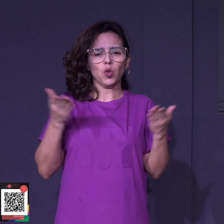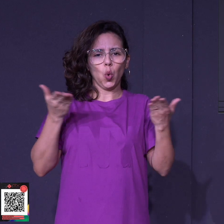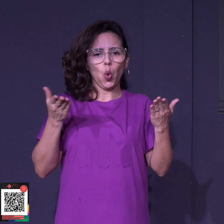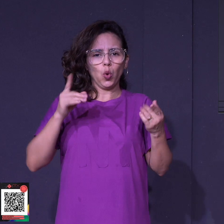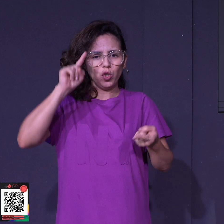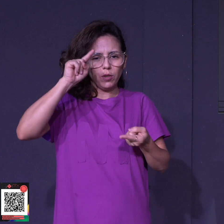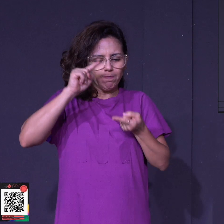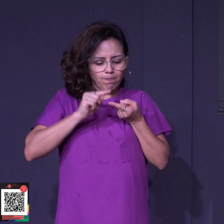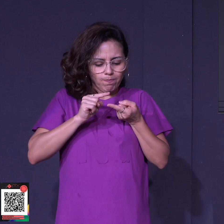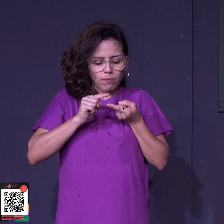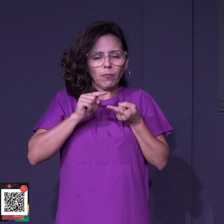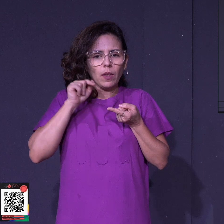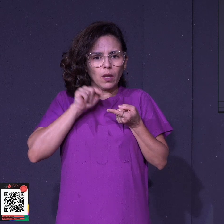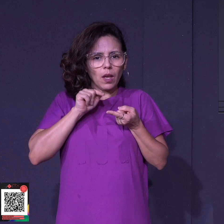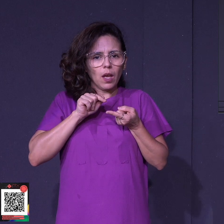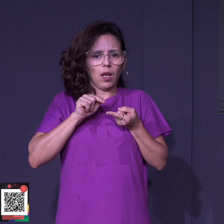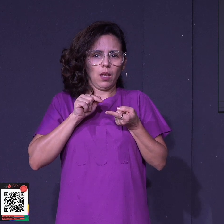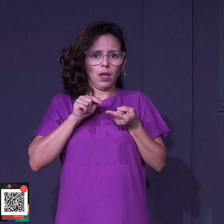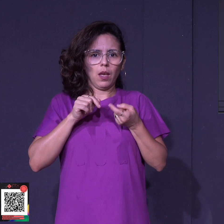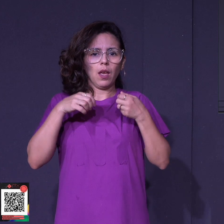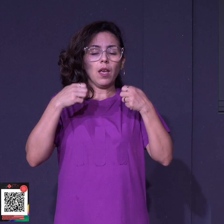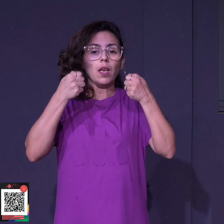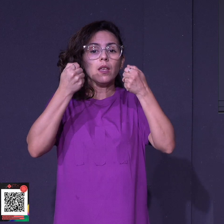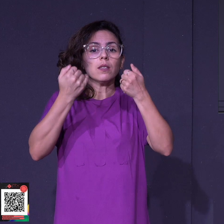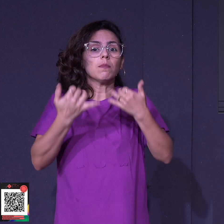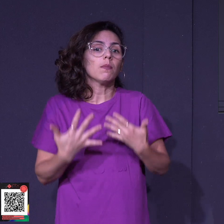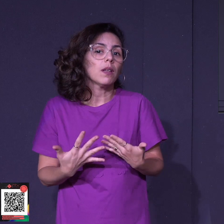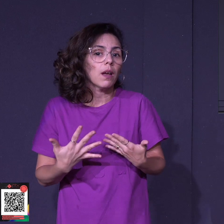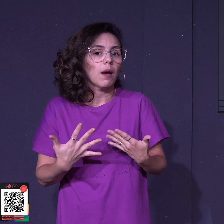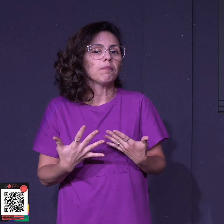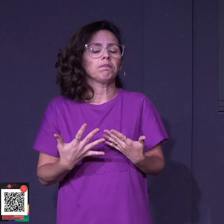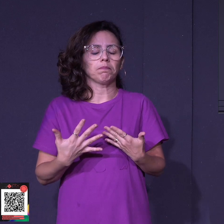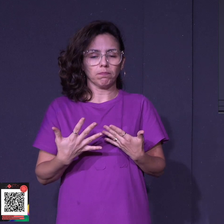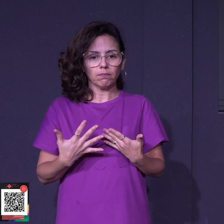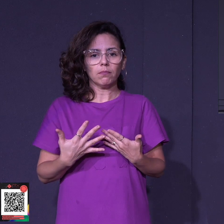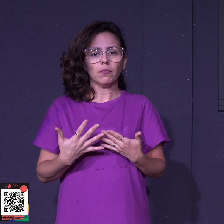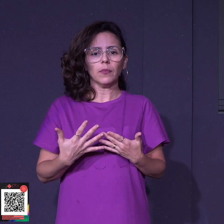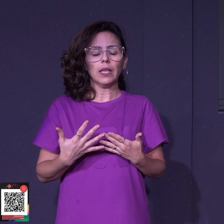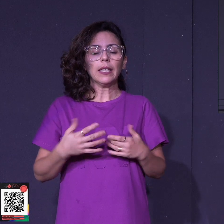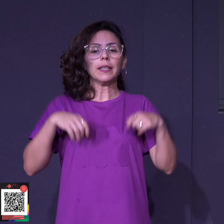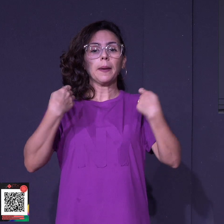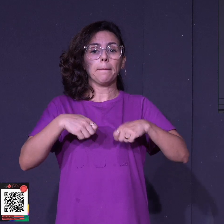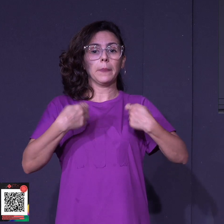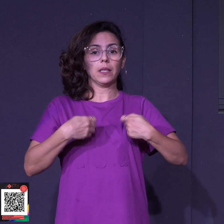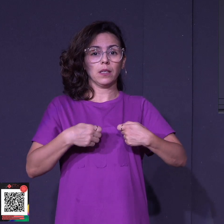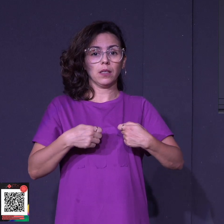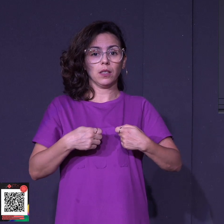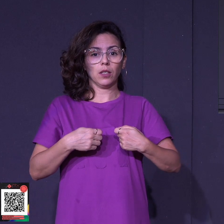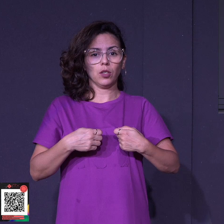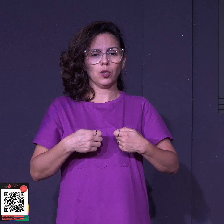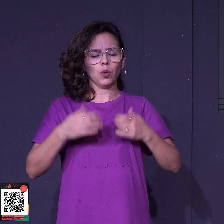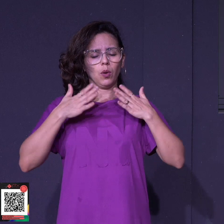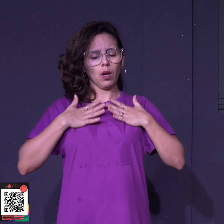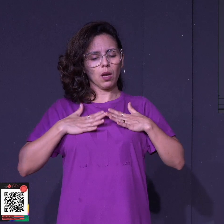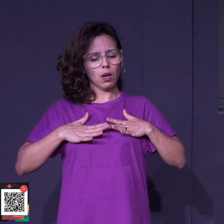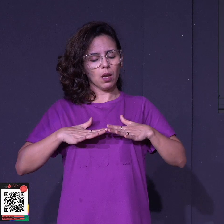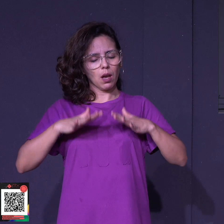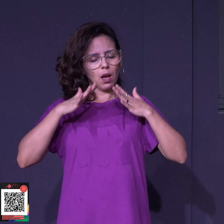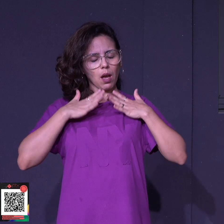que devemos mostrar misericórdia para com os inimigos. Em